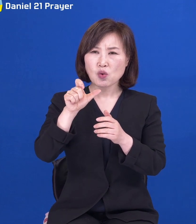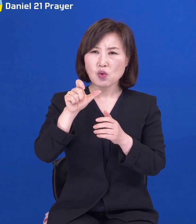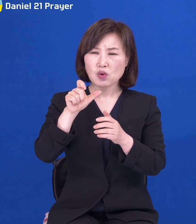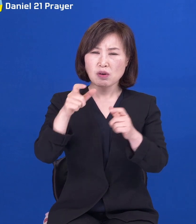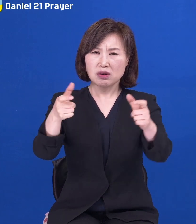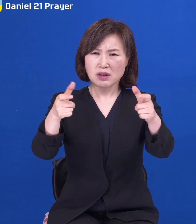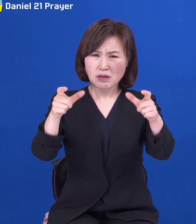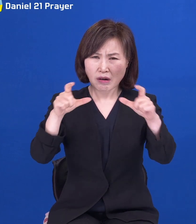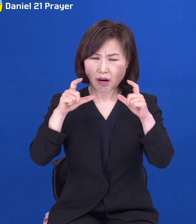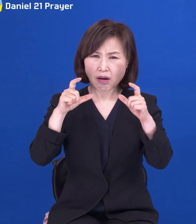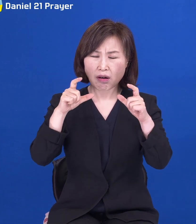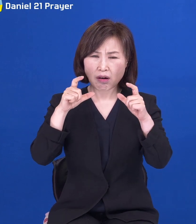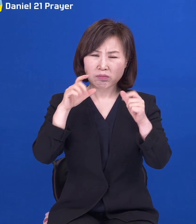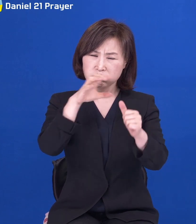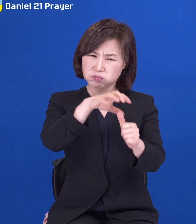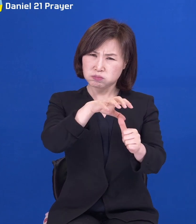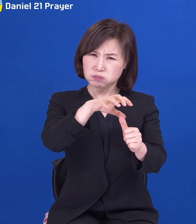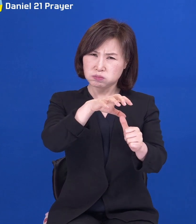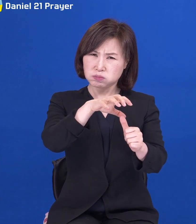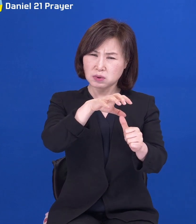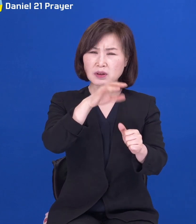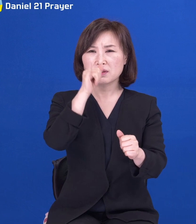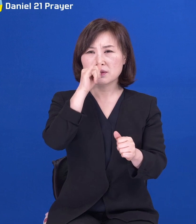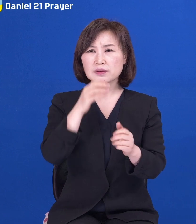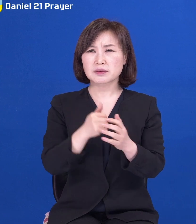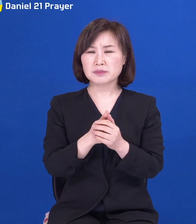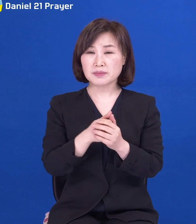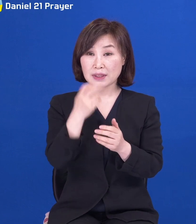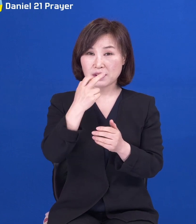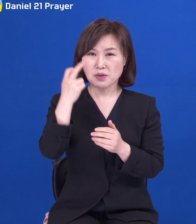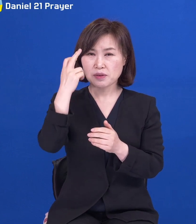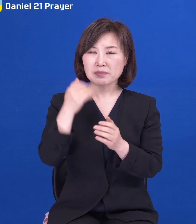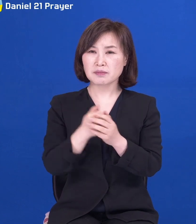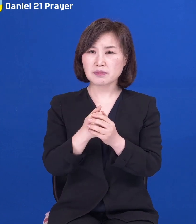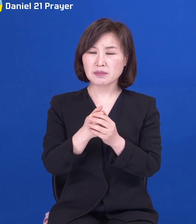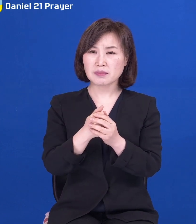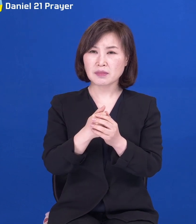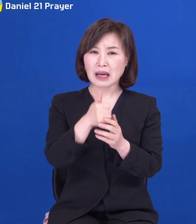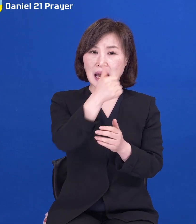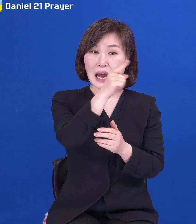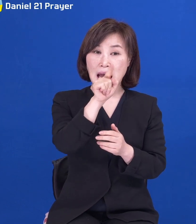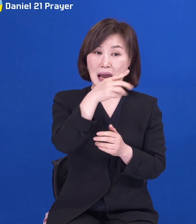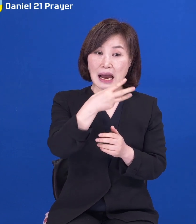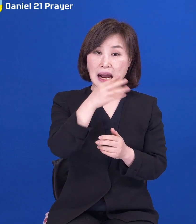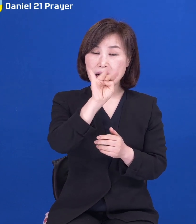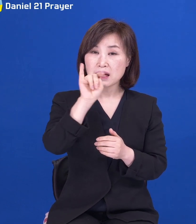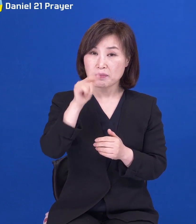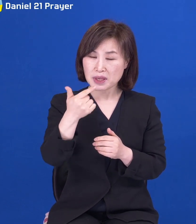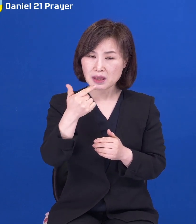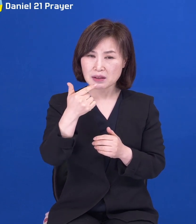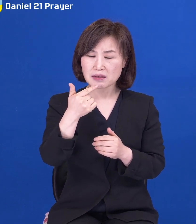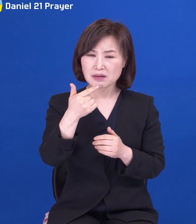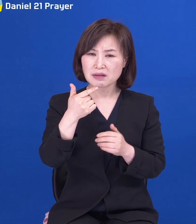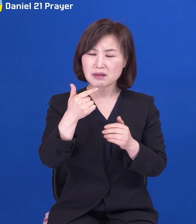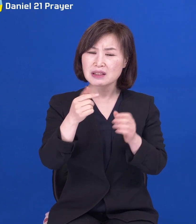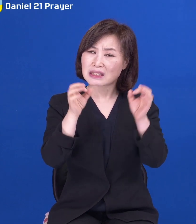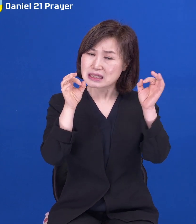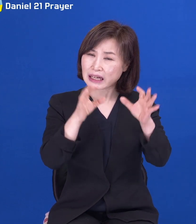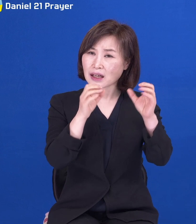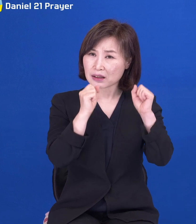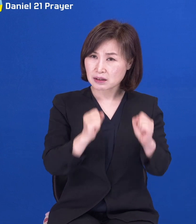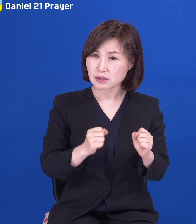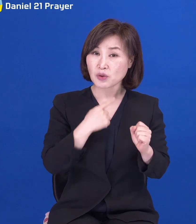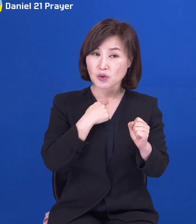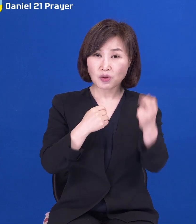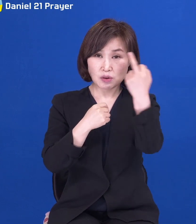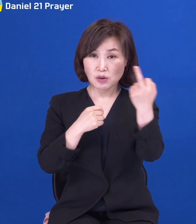그 안에 계신 거예요. 근데 이분은 할빈 쪽에서 통독반에 잠시 있었던 형님이었어요. 근데 그분이